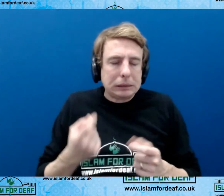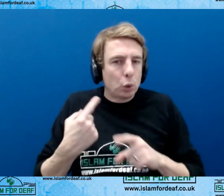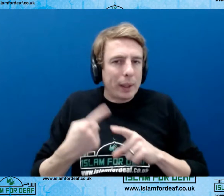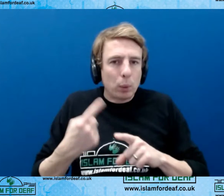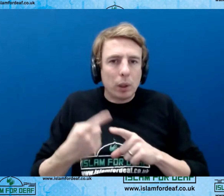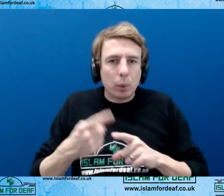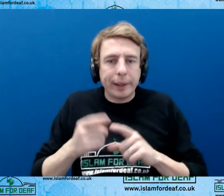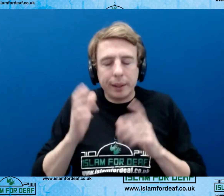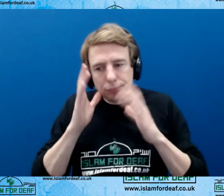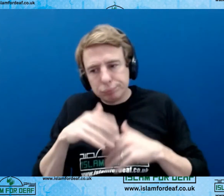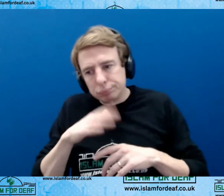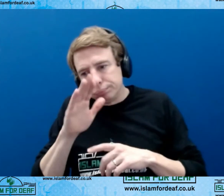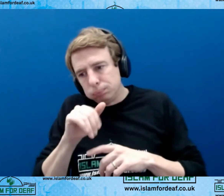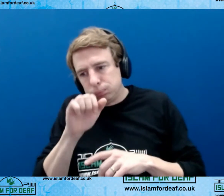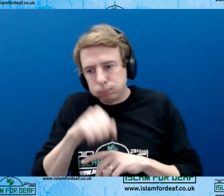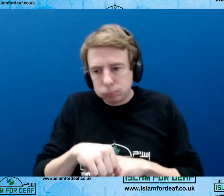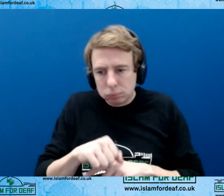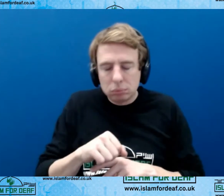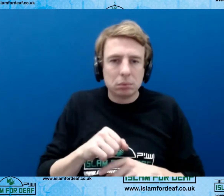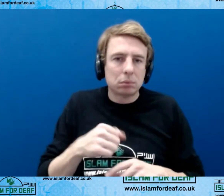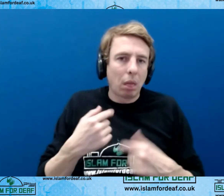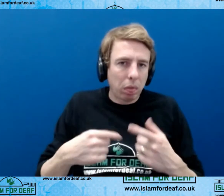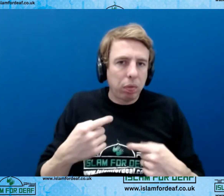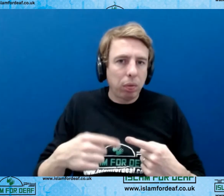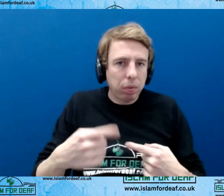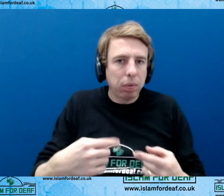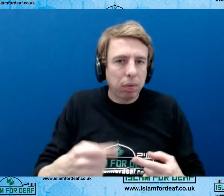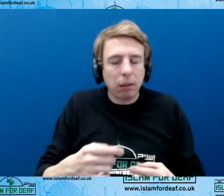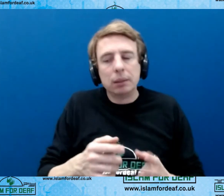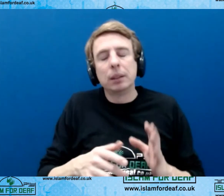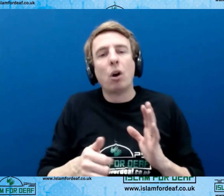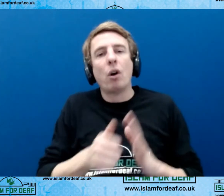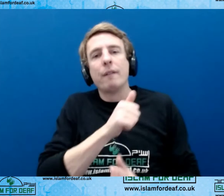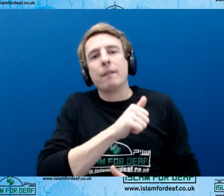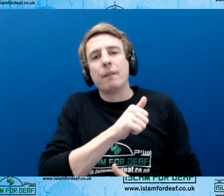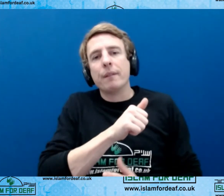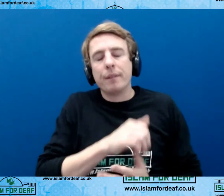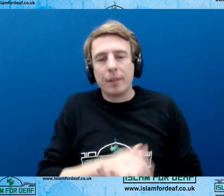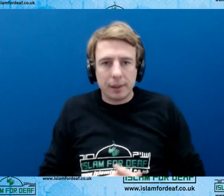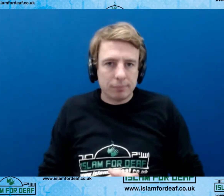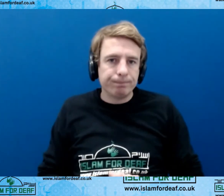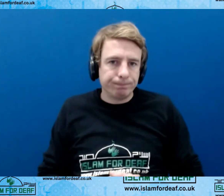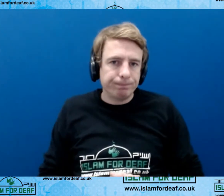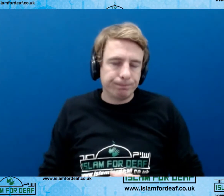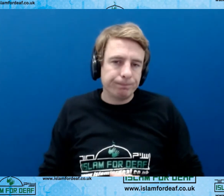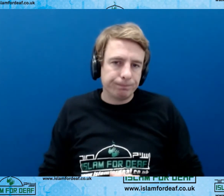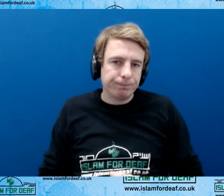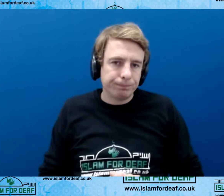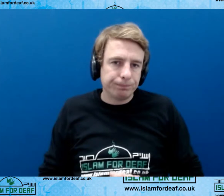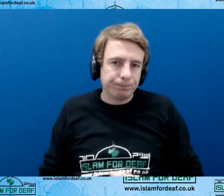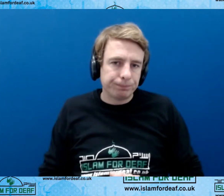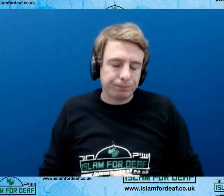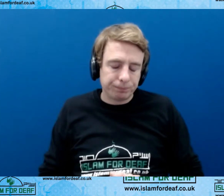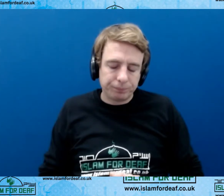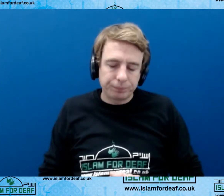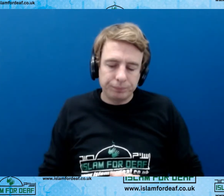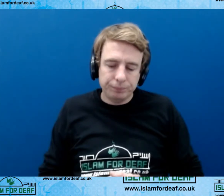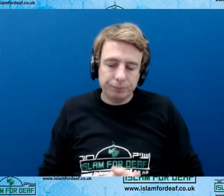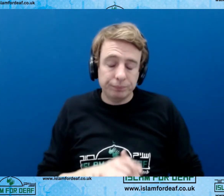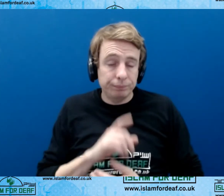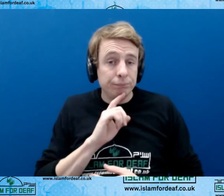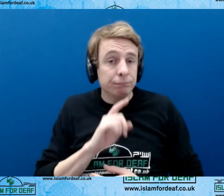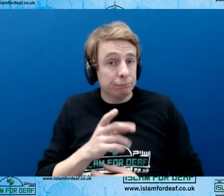ولا يخشعون فيها ولا يتأملون ما يقرأ فيها من الآيات والأذكار. And they have no sense